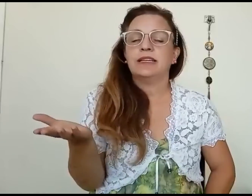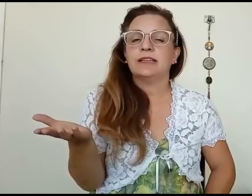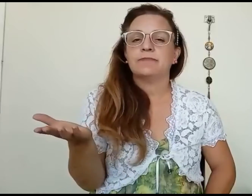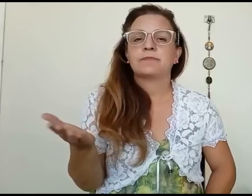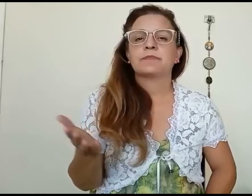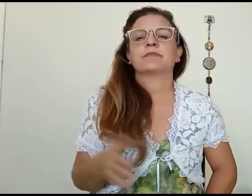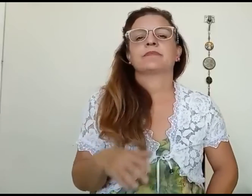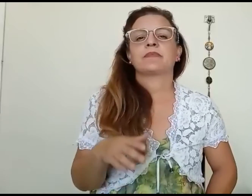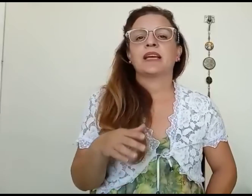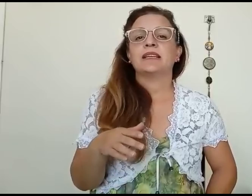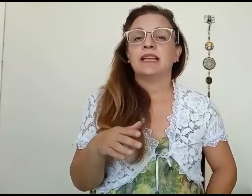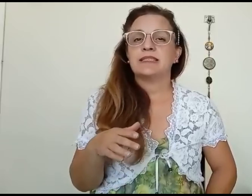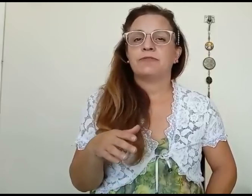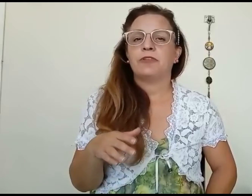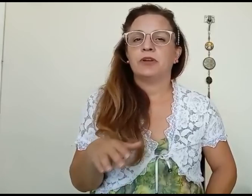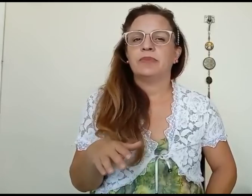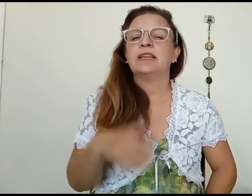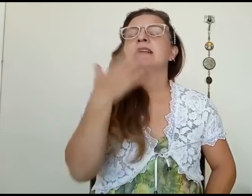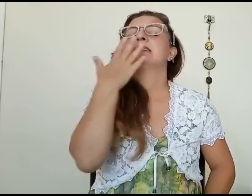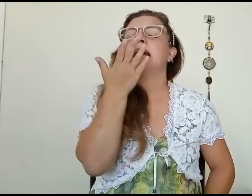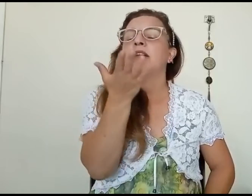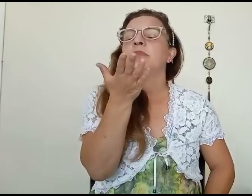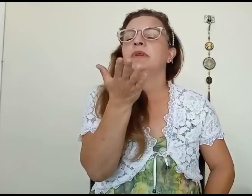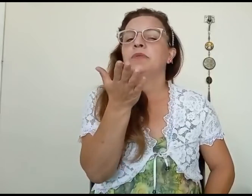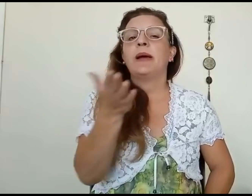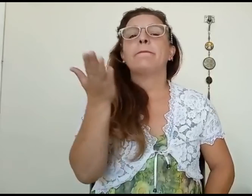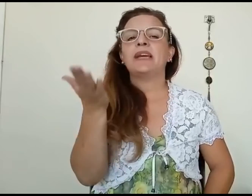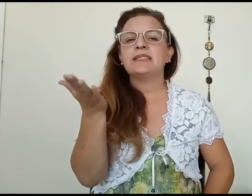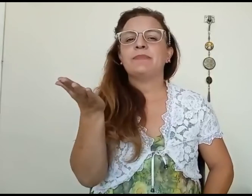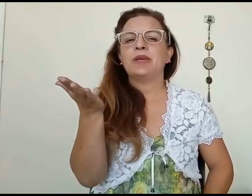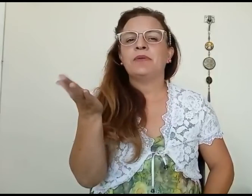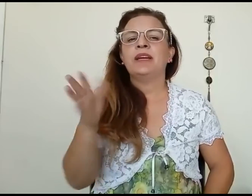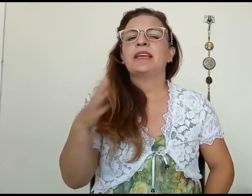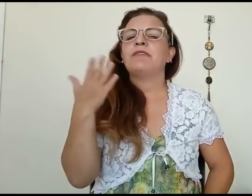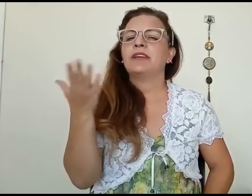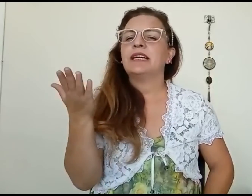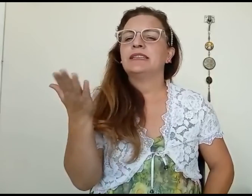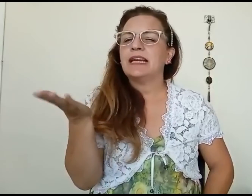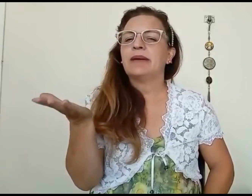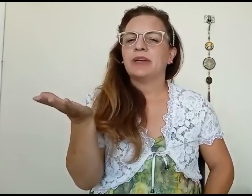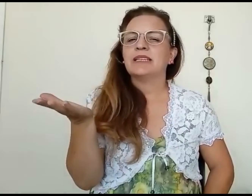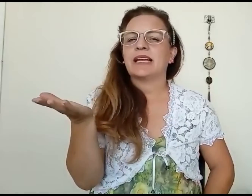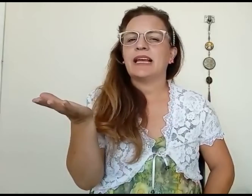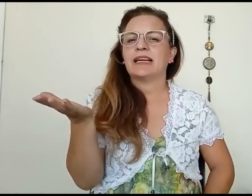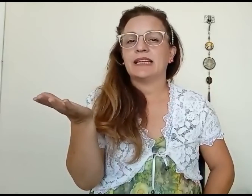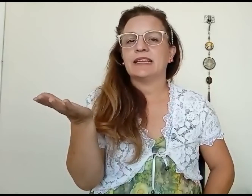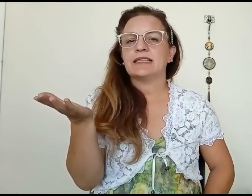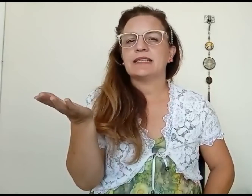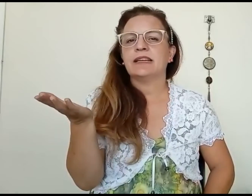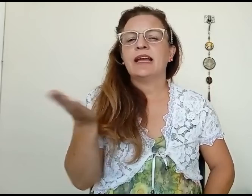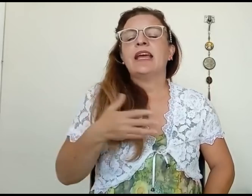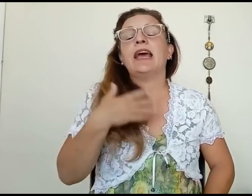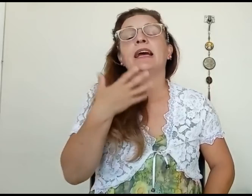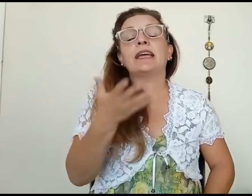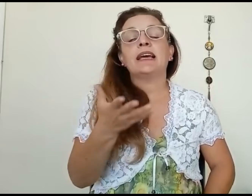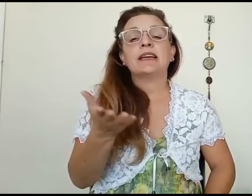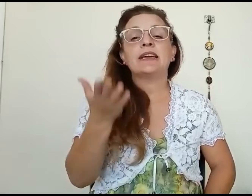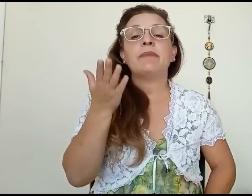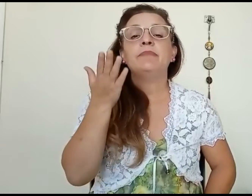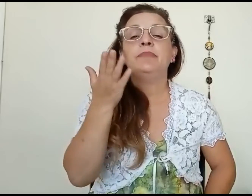verdadeira. Dessa forma, Salomão percebeu que a verdadeira mãe daquela criança é aquela que